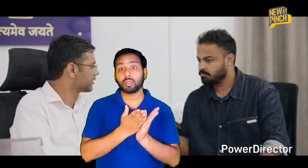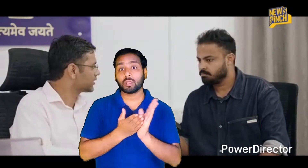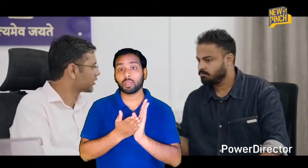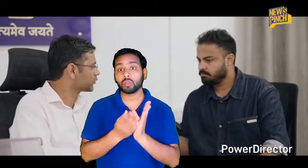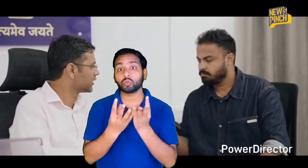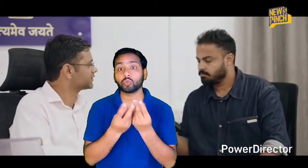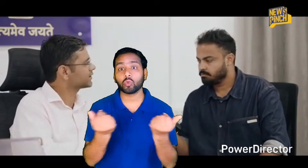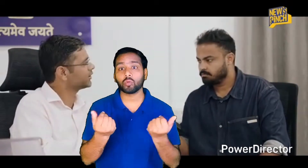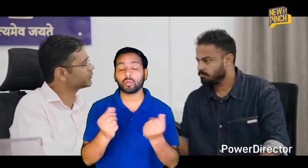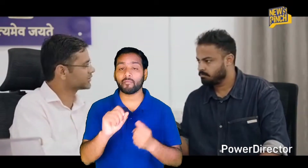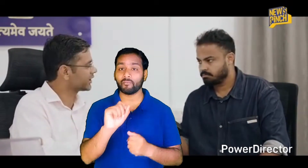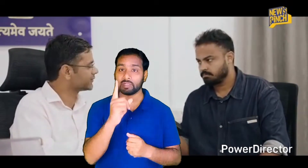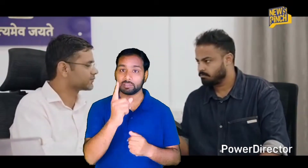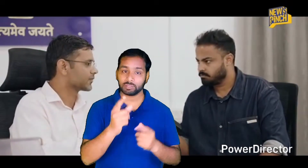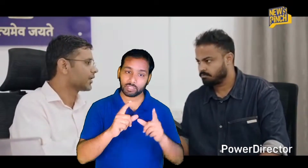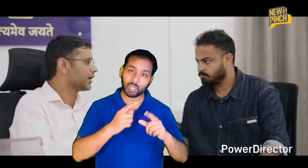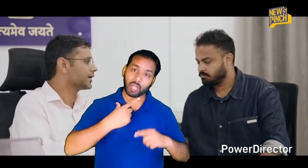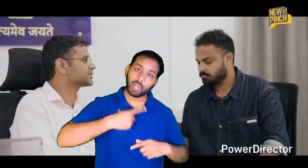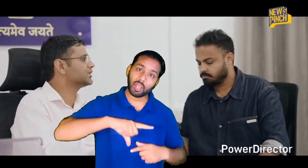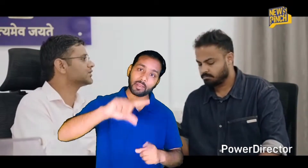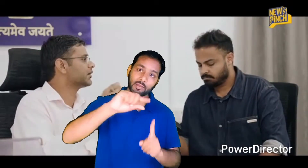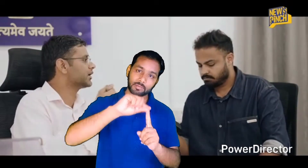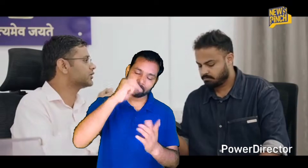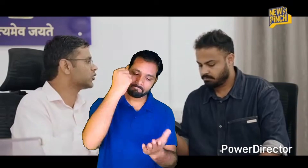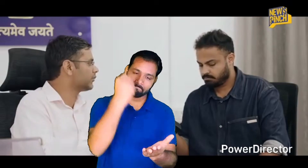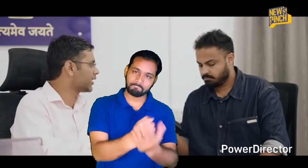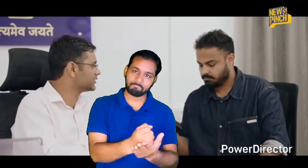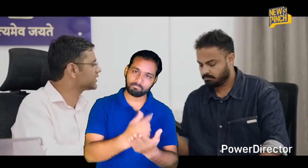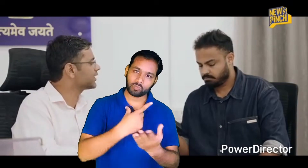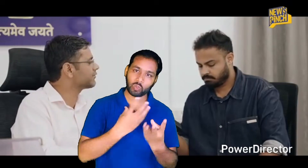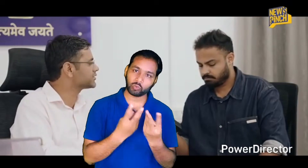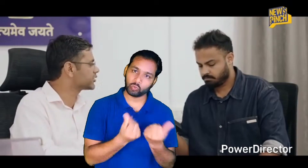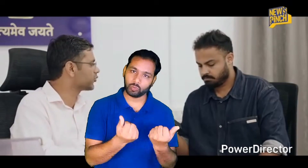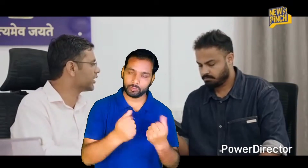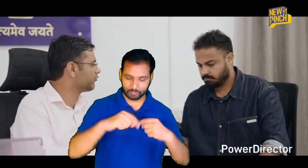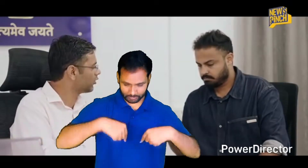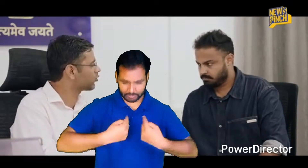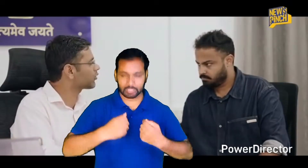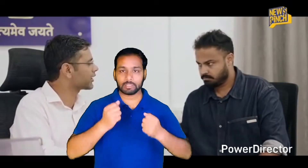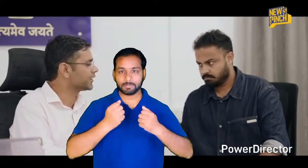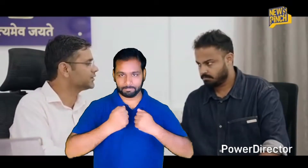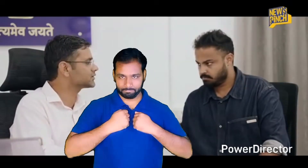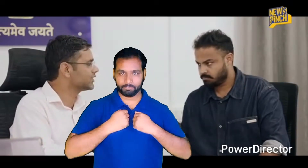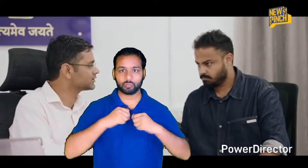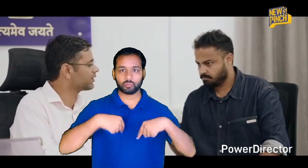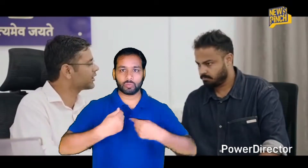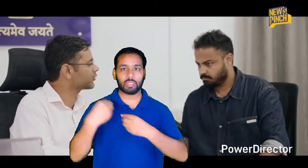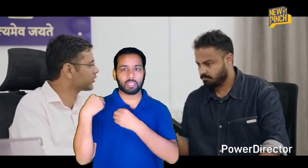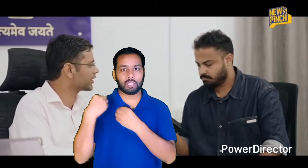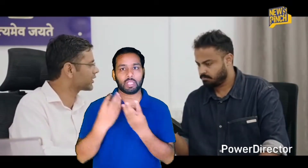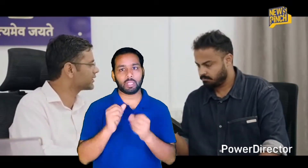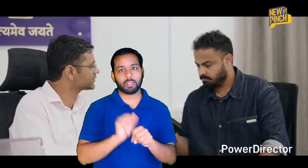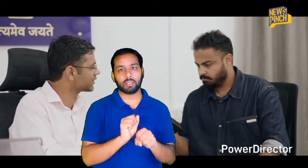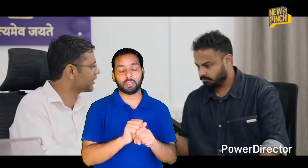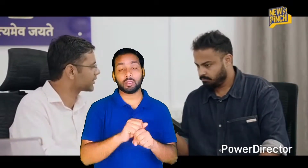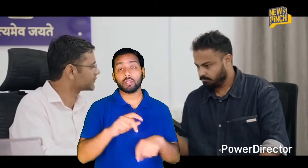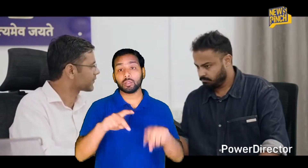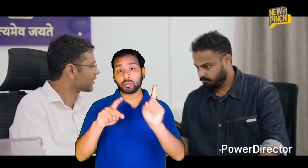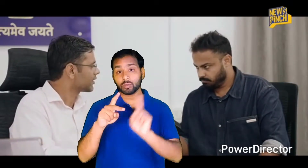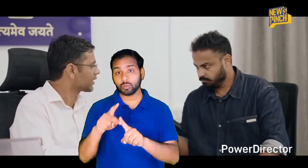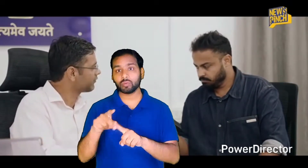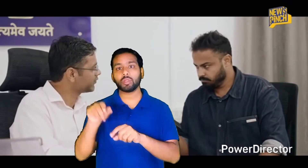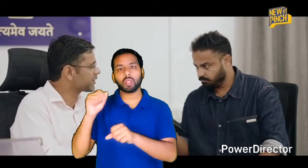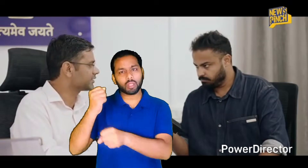प्रकार के समाधान होते हैं, अस्थायी और स्थायी। अस्थायी समाधान जो हमारे ज़िले लेवल से होना है वो हम लोग कर रहे हैं। स्थायी समाधान को लेकर के